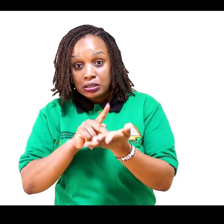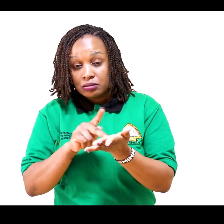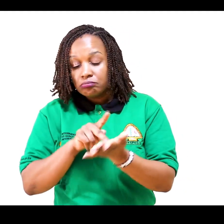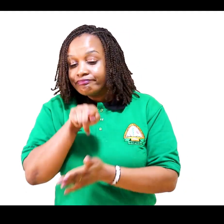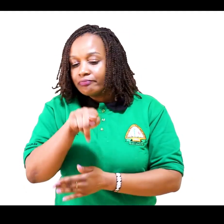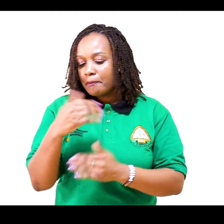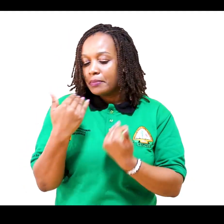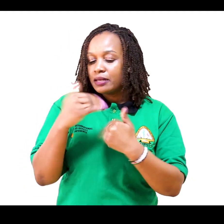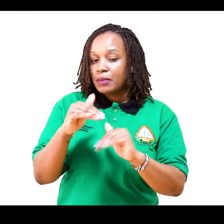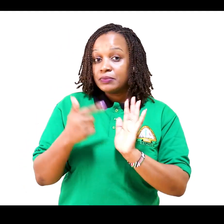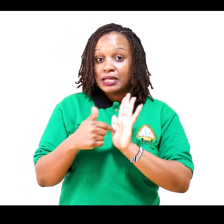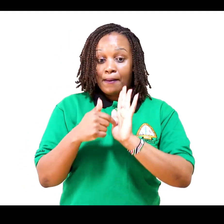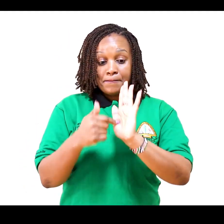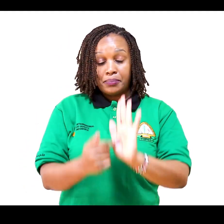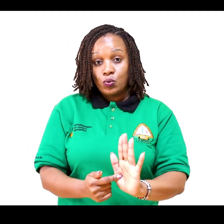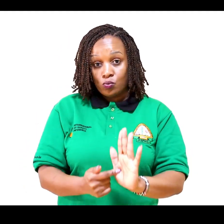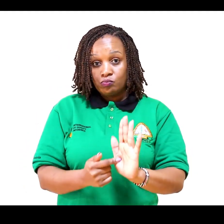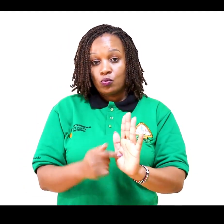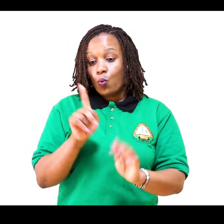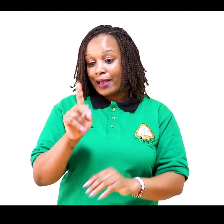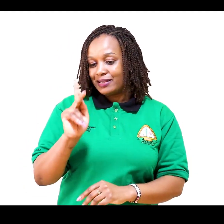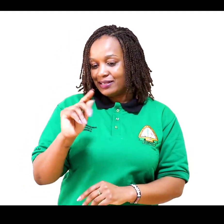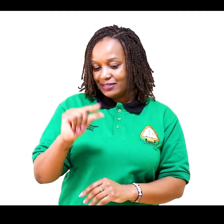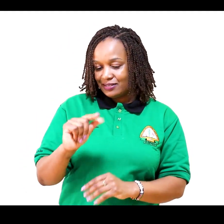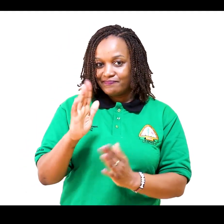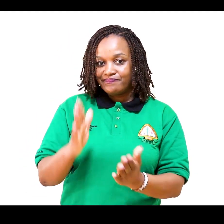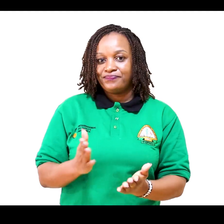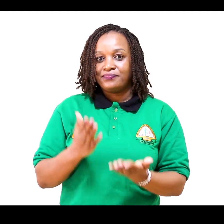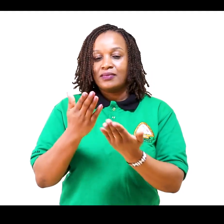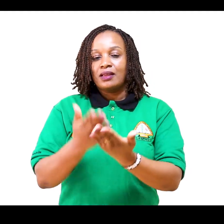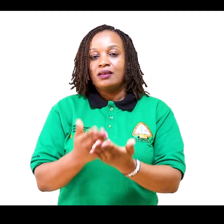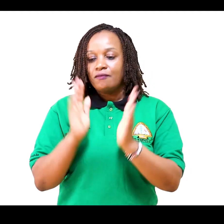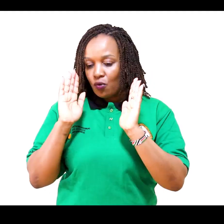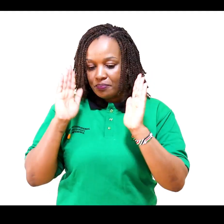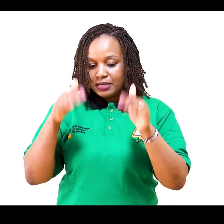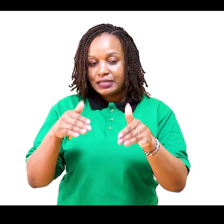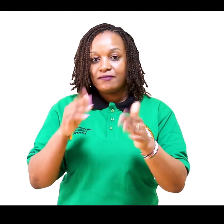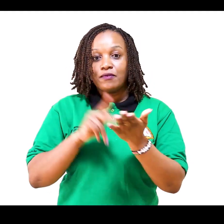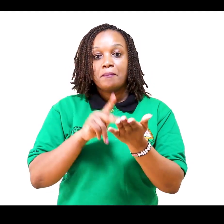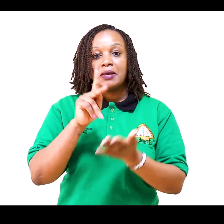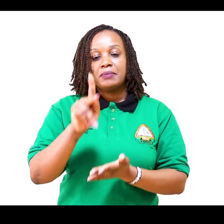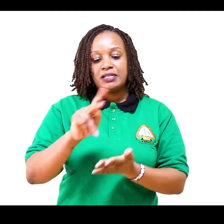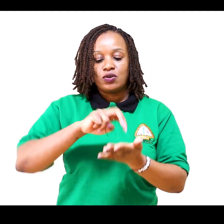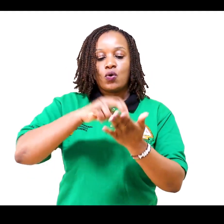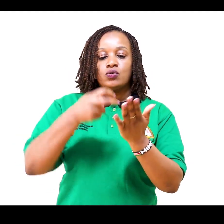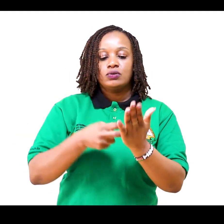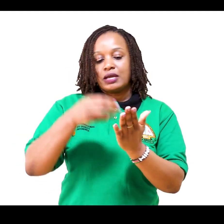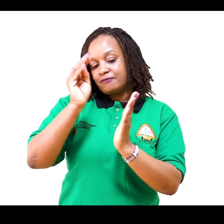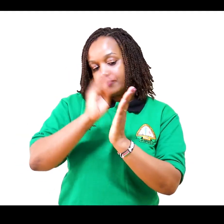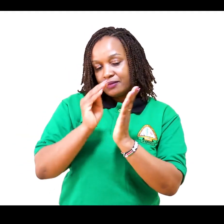kima cha chini cha sampuli ya kilo 1 iliyowasilishwa. Gharama ya huduma hii ni shilingi 4,000 na